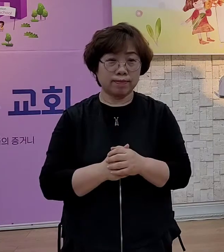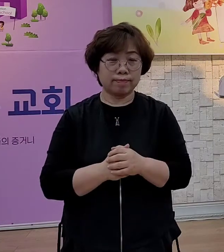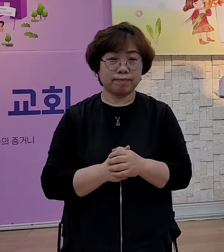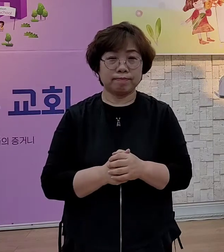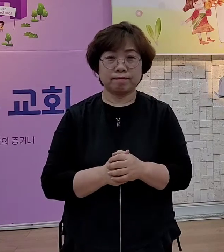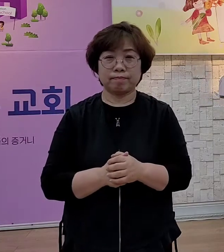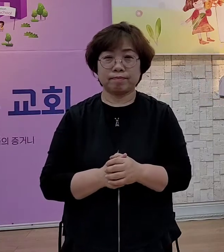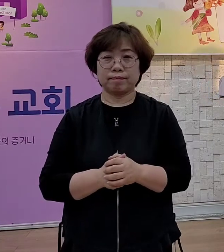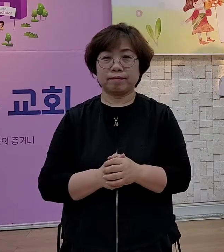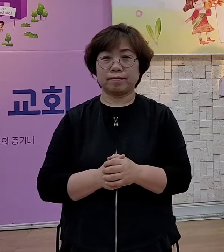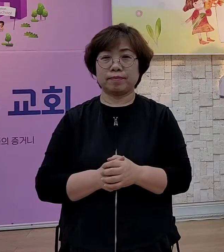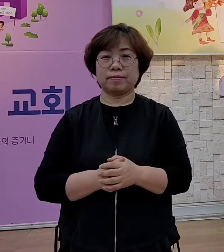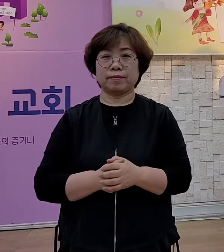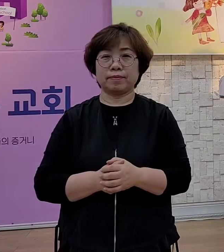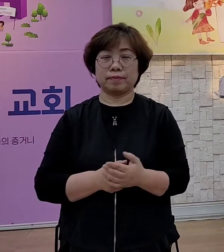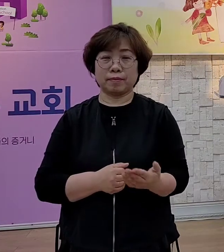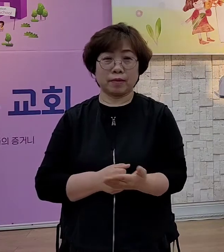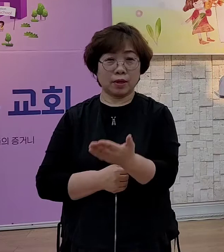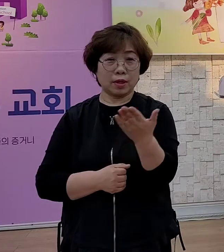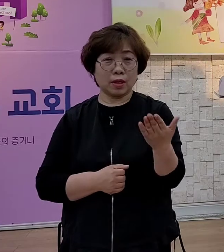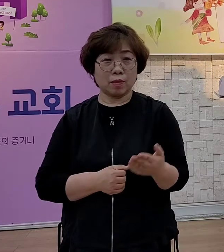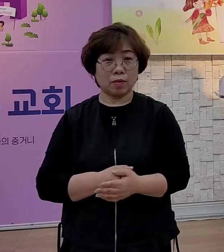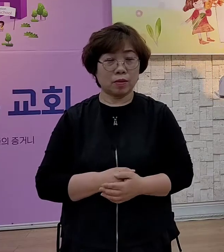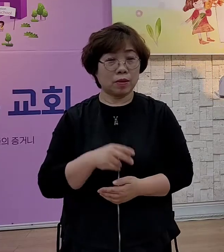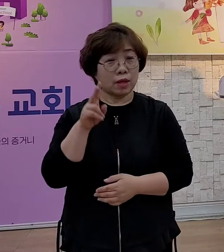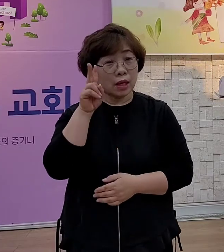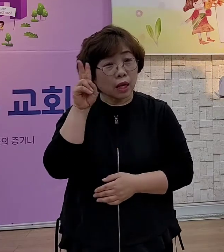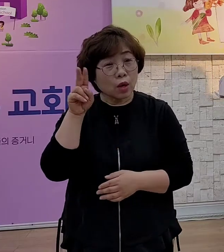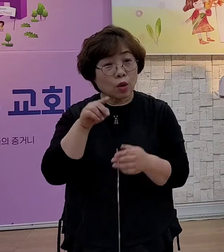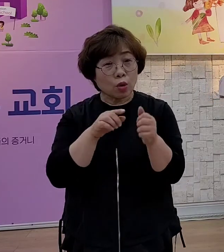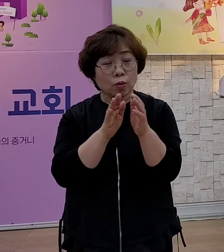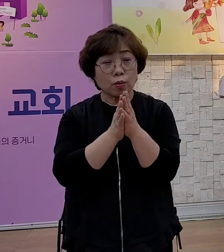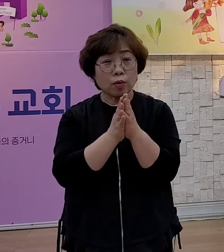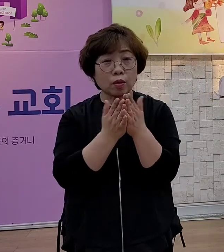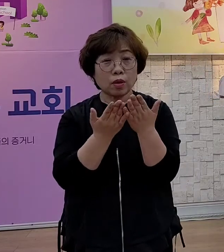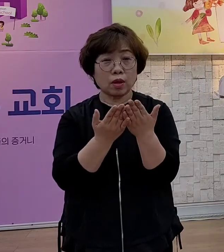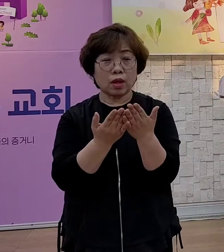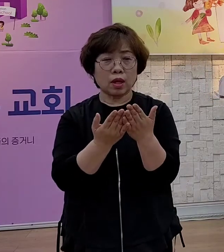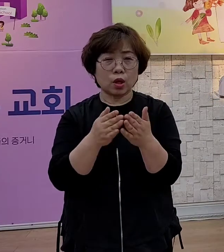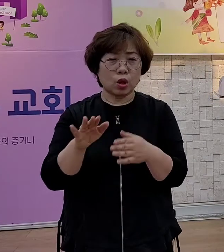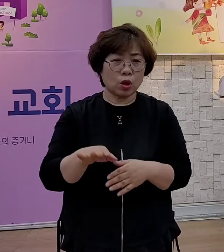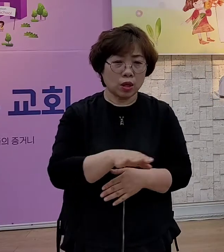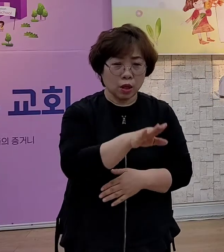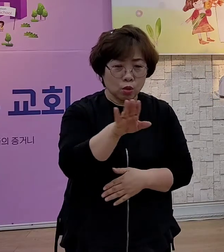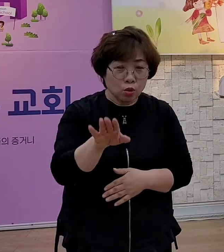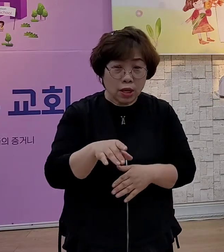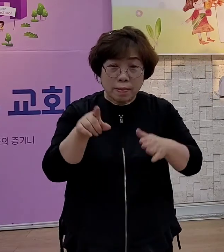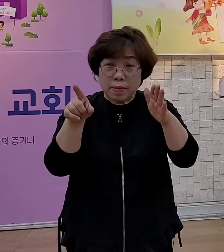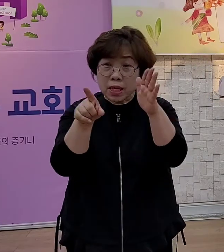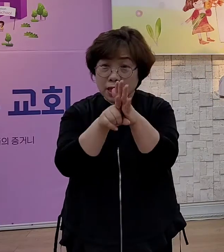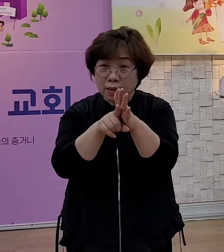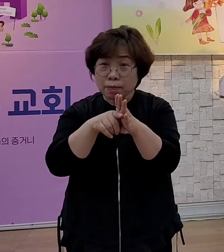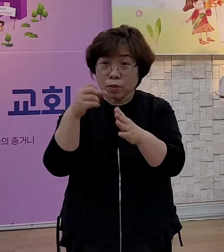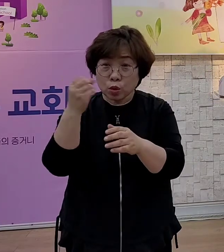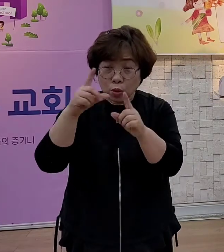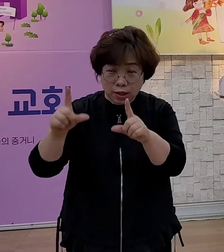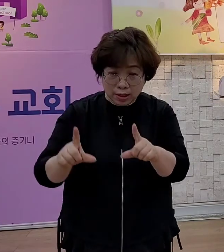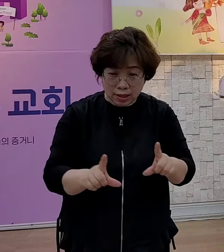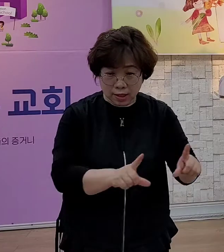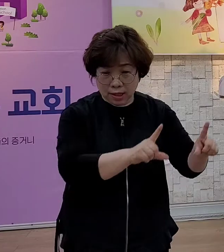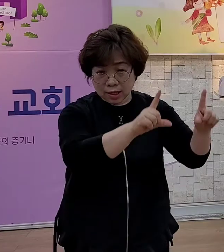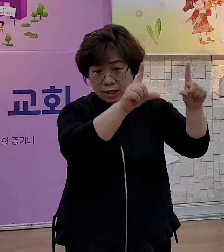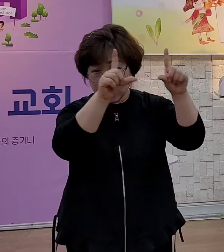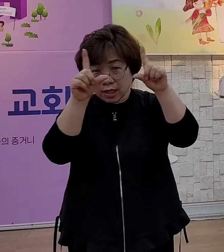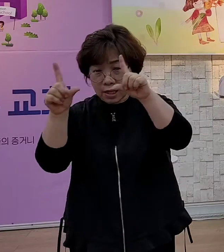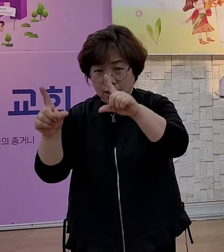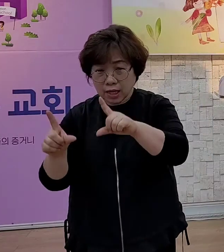원합니다. 자, 여러분 야고보서는 우리의 믿음과 또 삶의